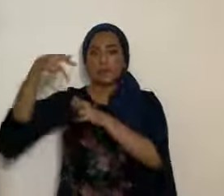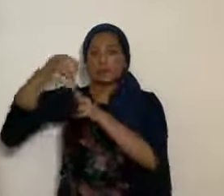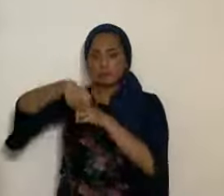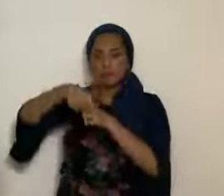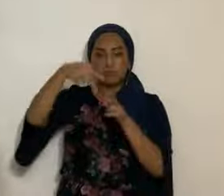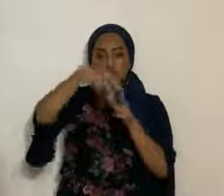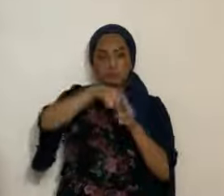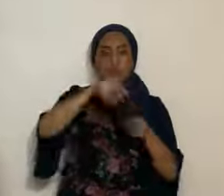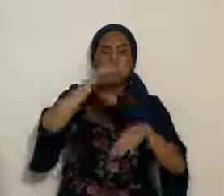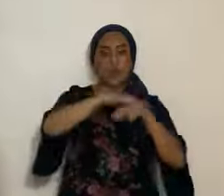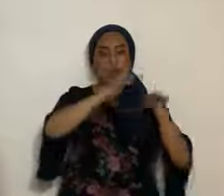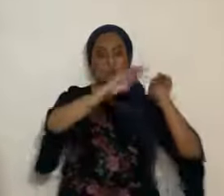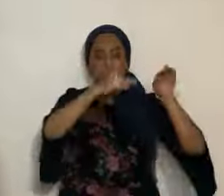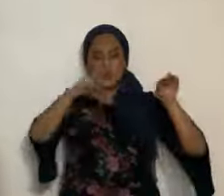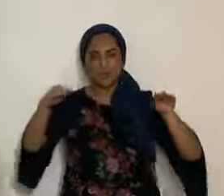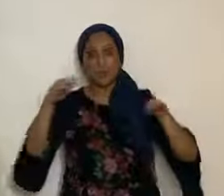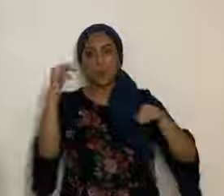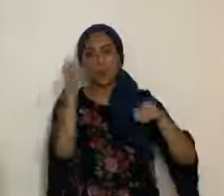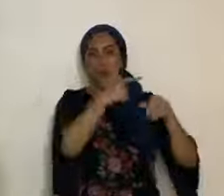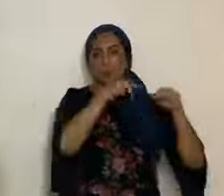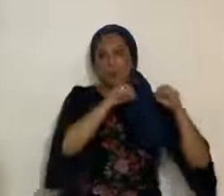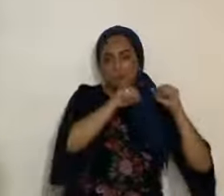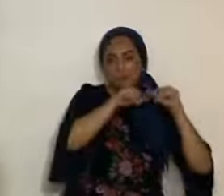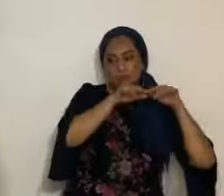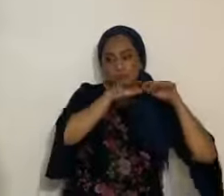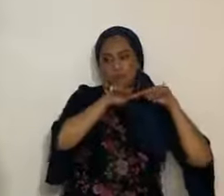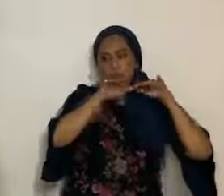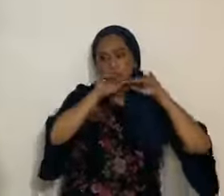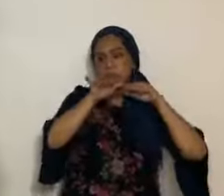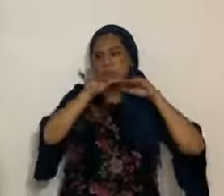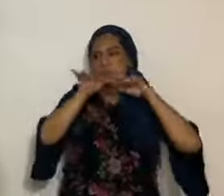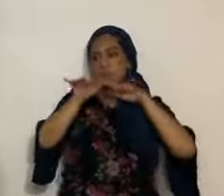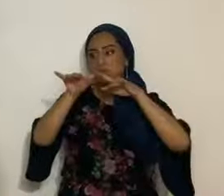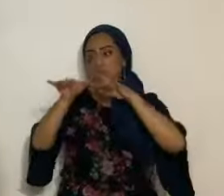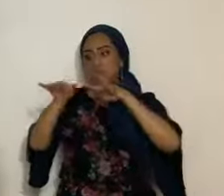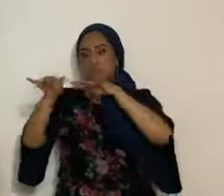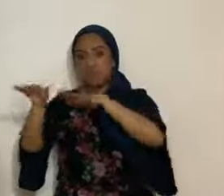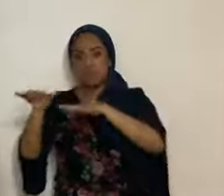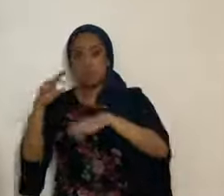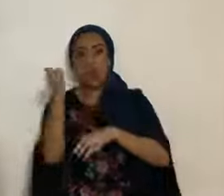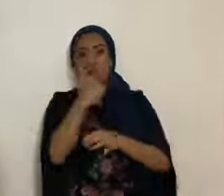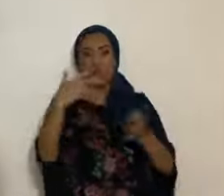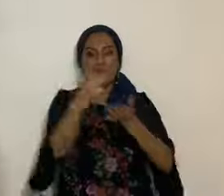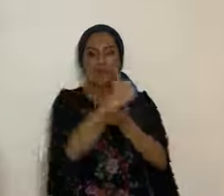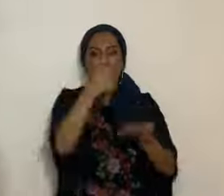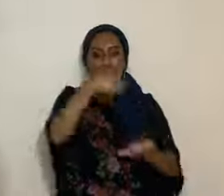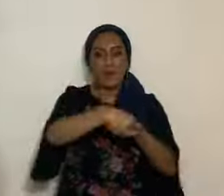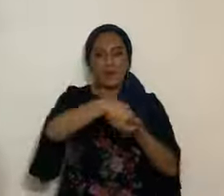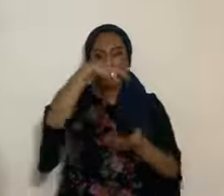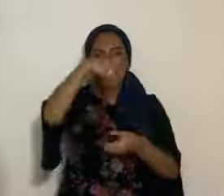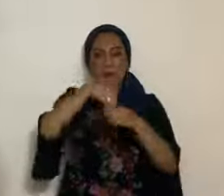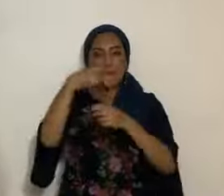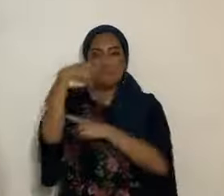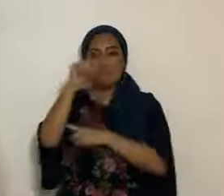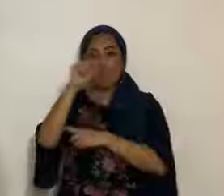todo su ganado y todo cuanto adquirió, el ganado de su ganancia que había obtenido en Padán Aram, para volverse a